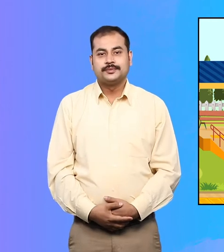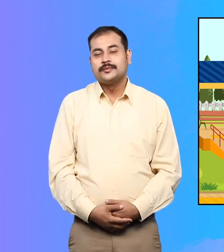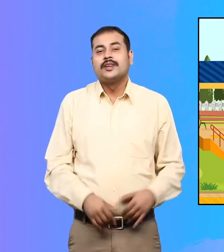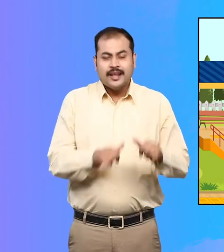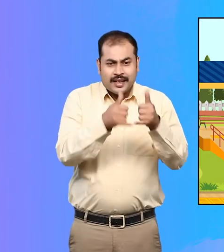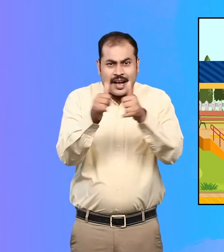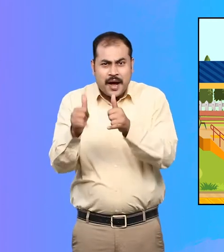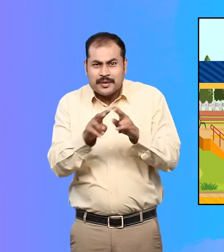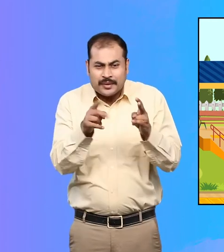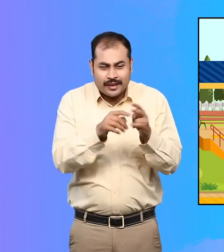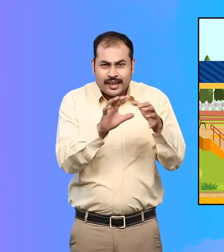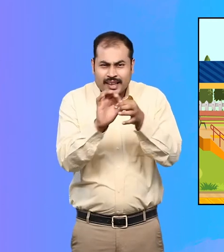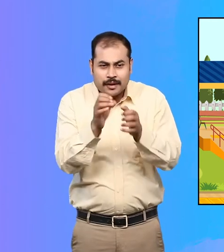फोन नंबर गेम